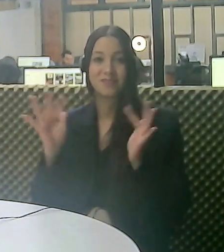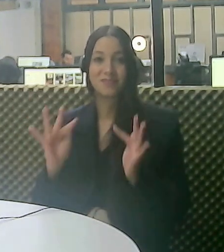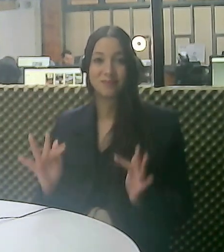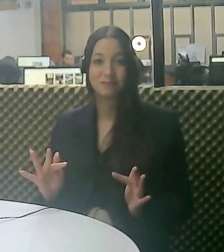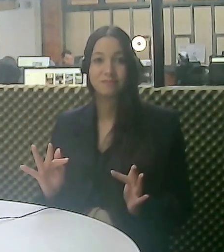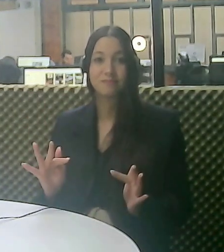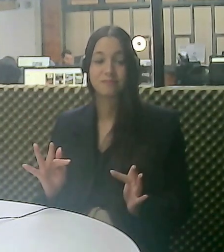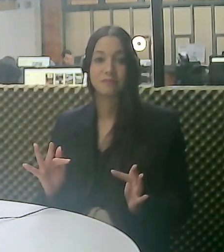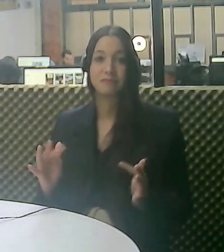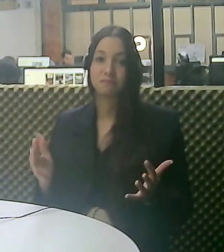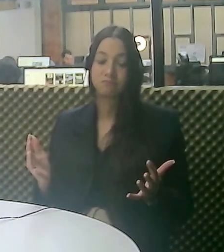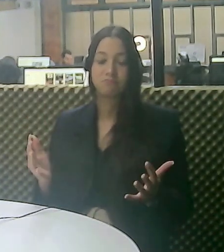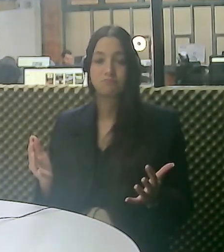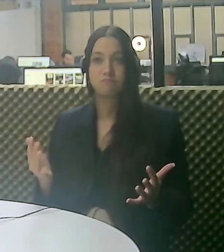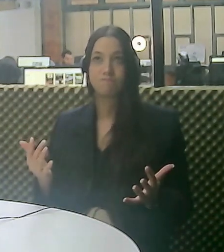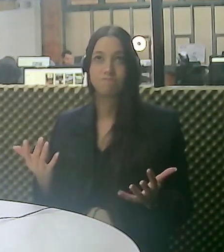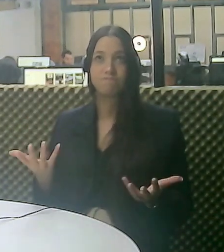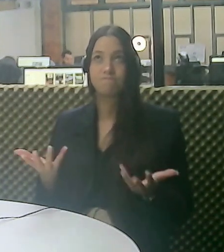felicidade, né?